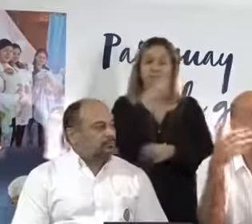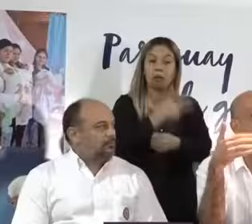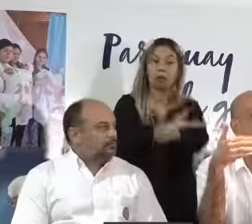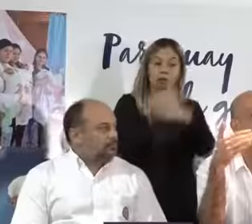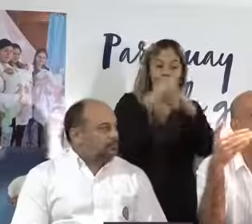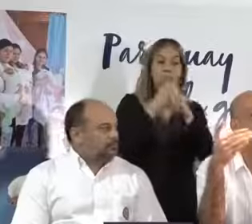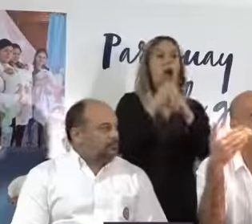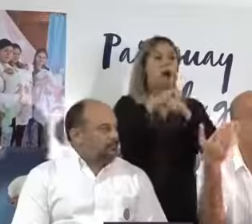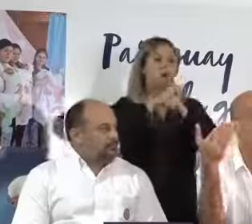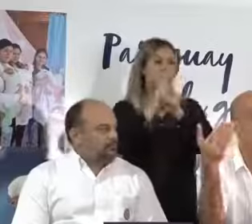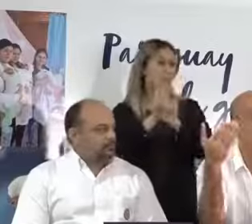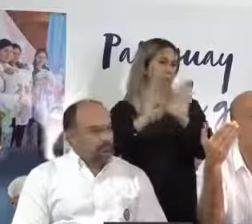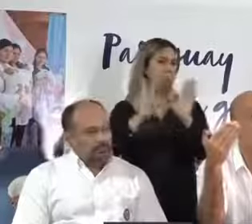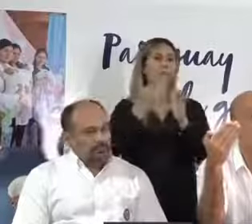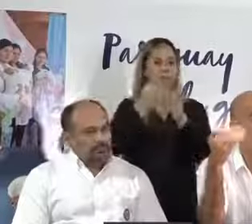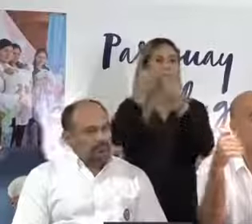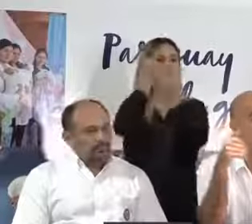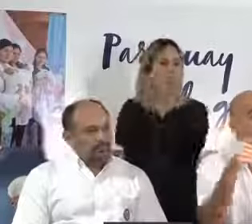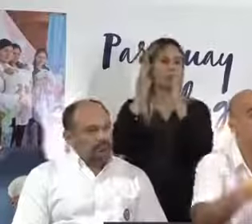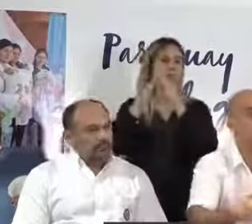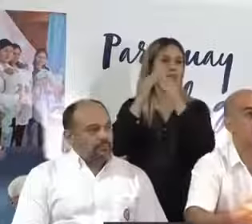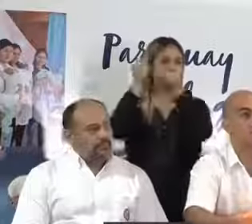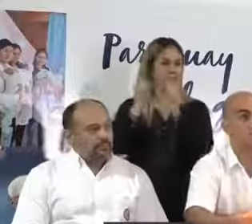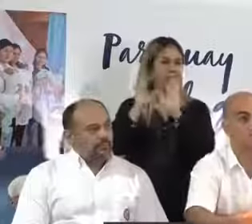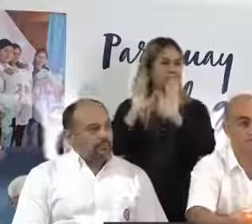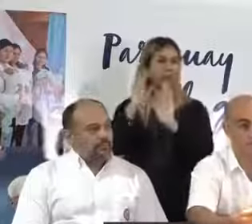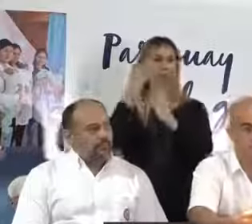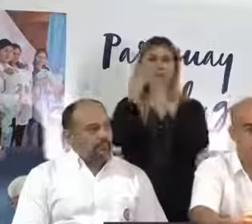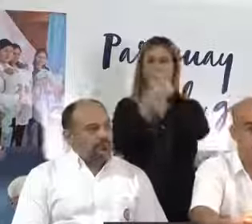estaría en posición de contagiar a más gente.